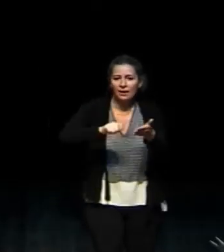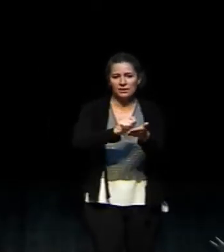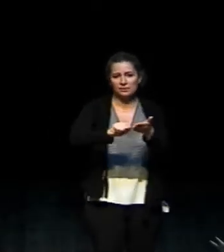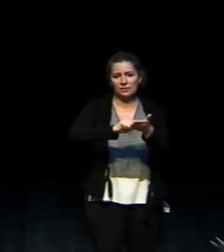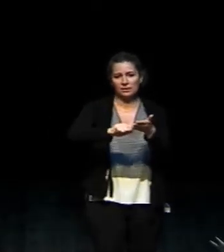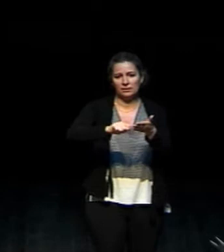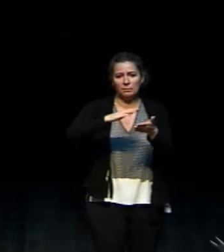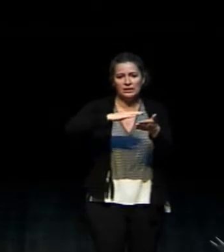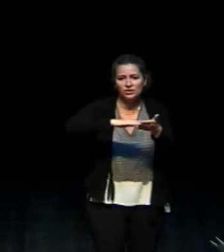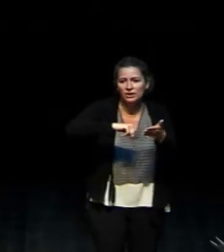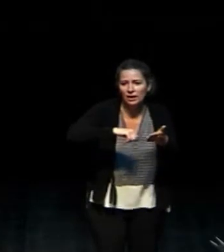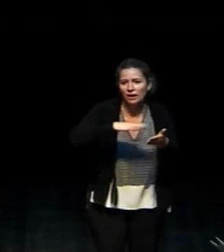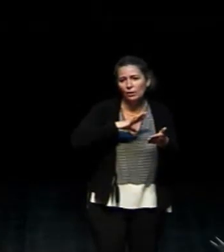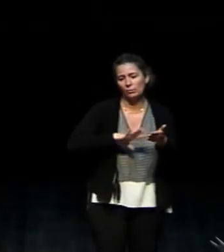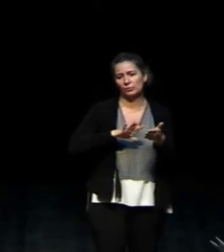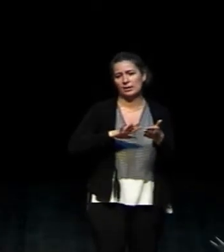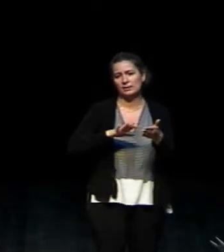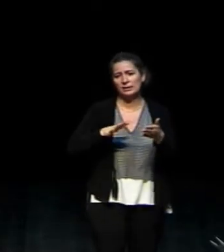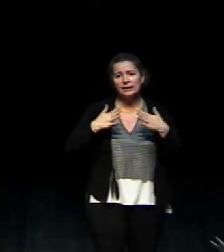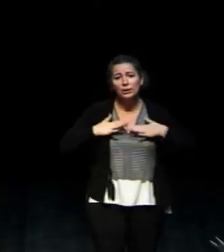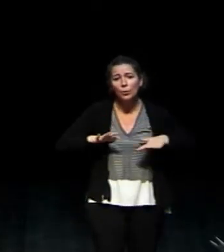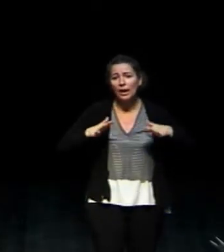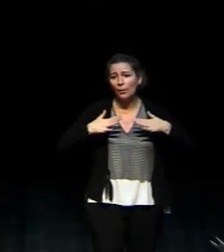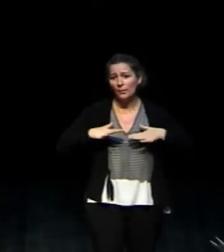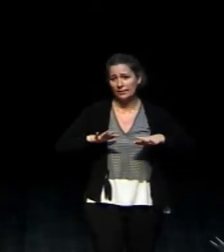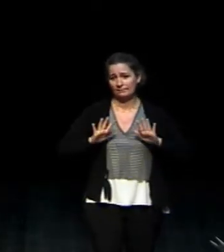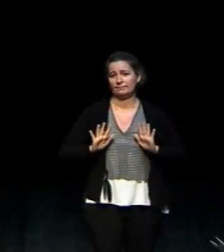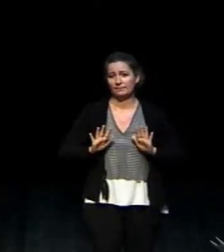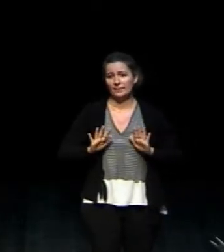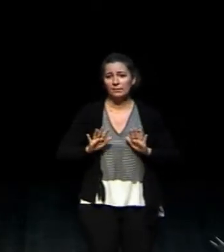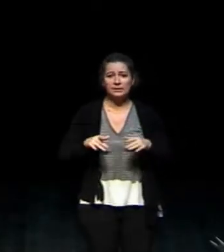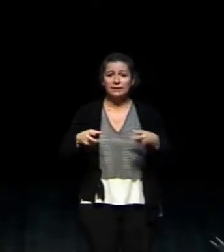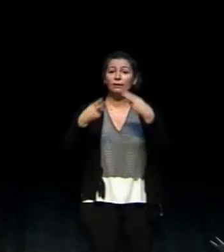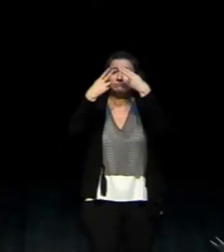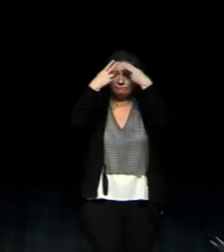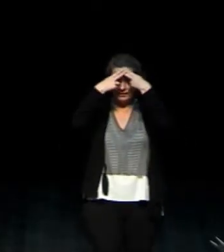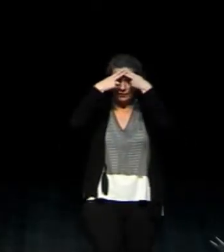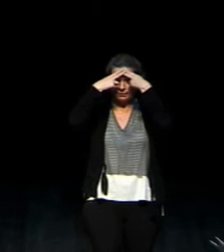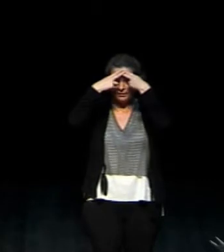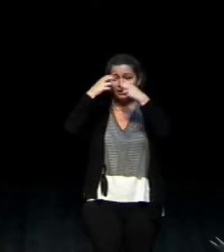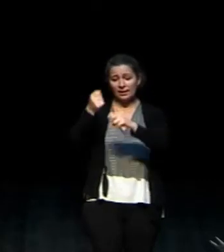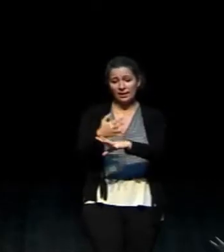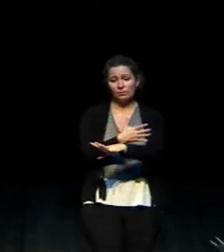necessário que o docente tenha essa flexibilização com o aluno. O português ele tem que ser retirado, mas de uma